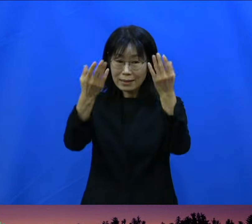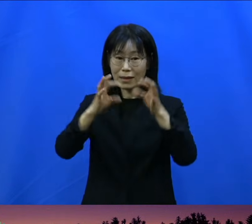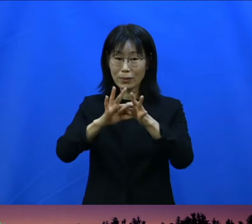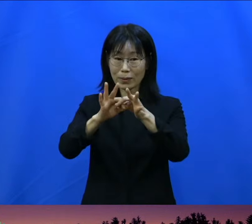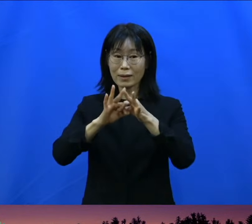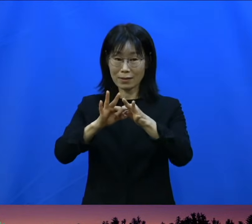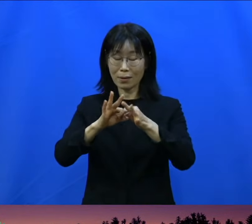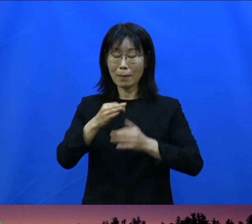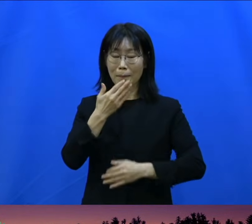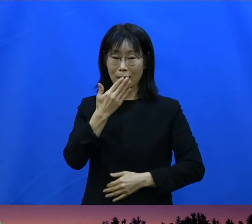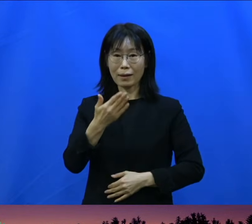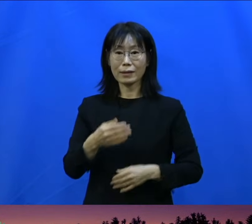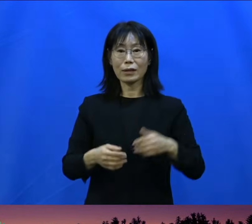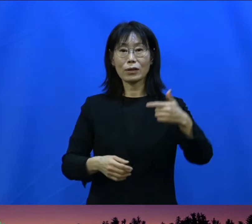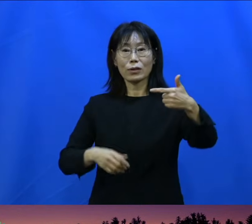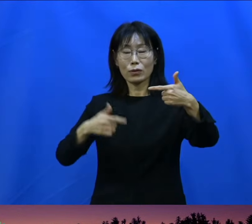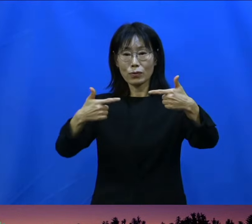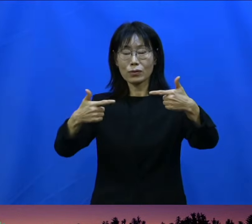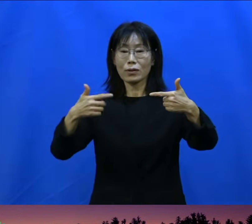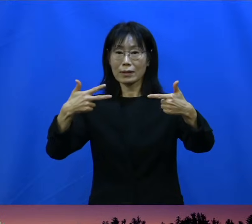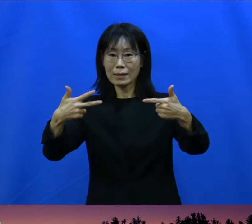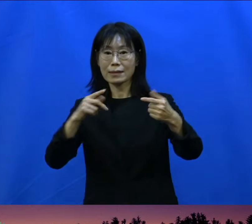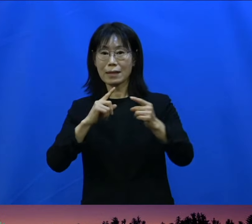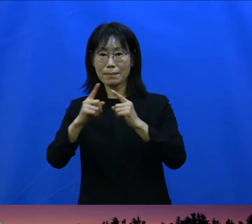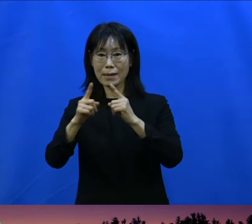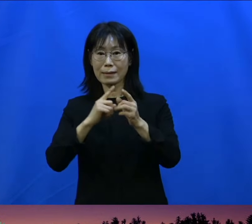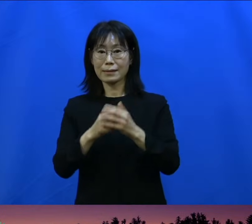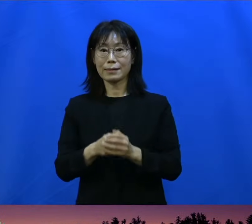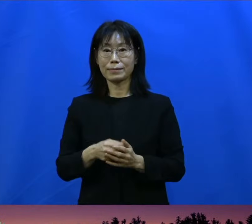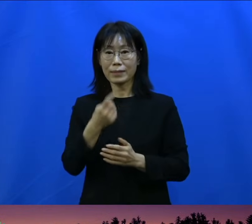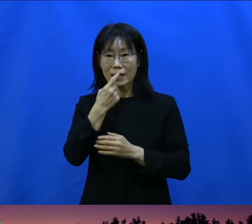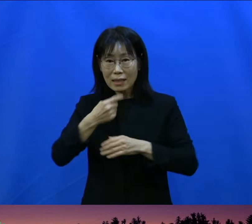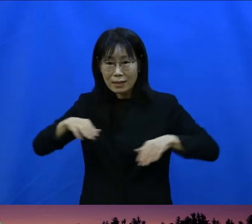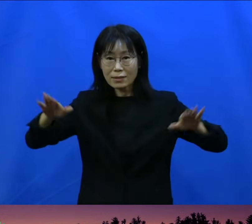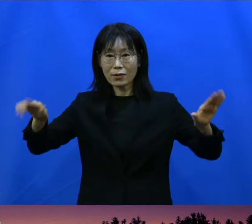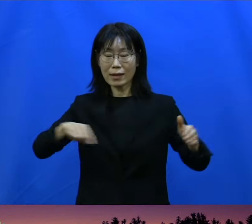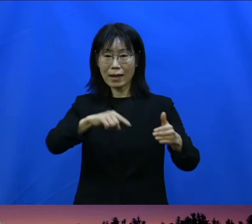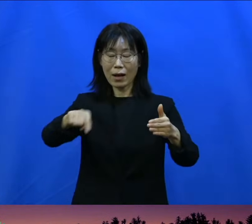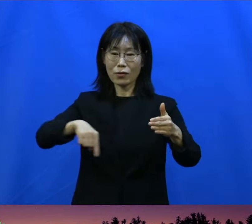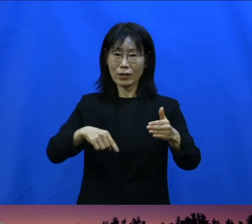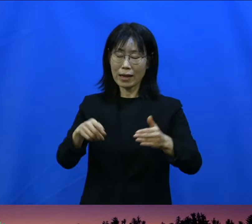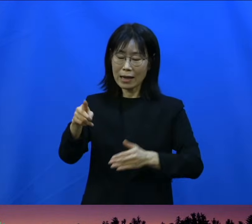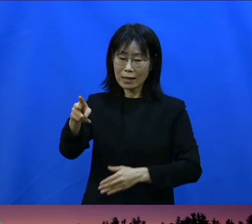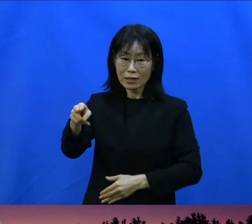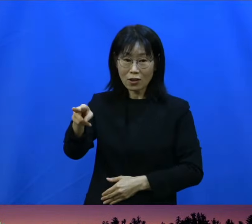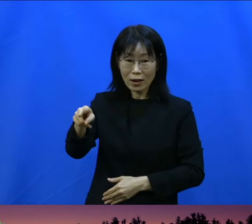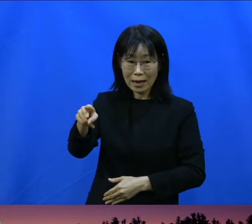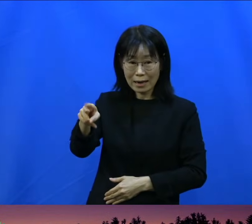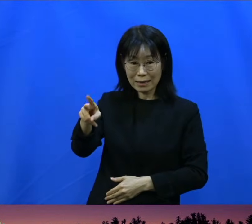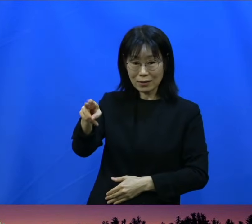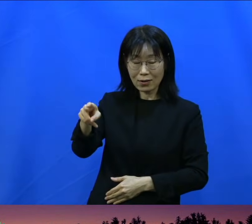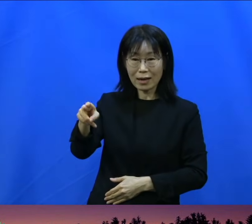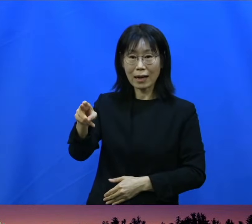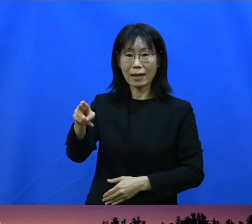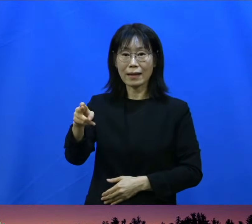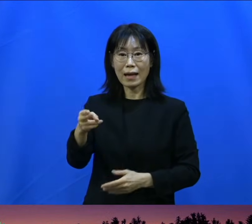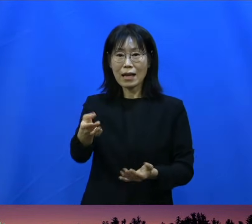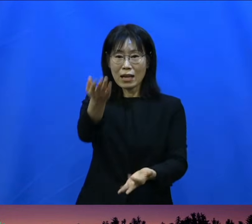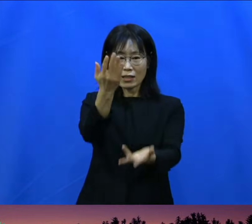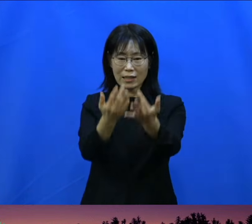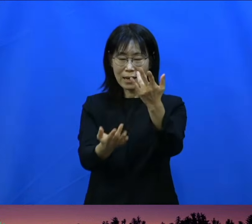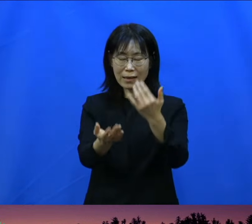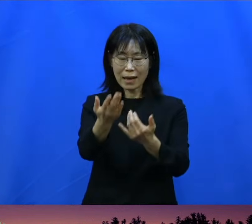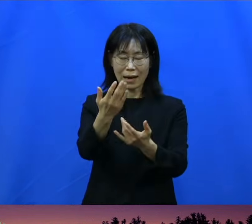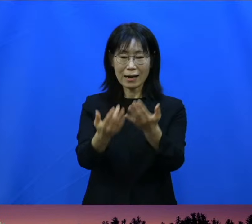자, 그게 이제 6절 7절에 나오죠. 그때 그 서랍 중에 하나가 부젓가락으로 제단에서 집은 바 핀 숯을 손에 가지고